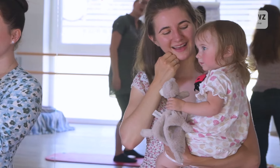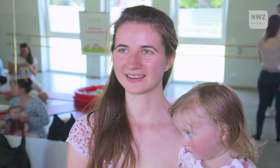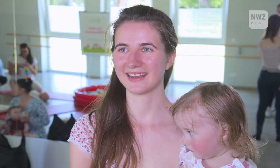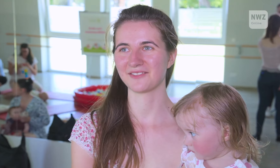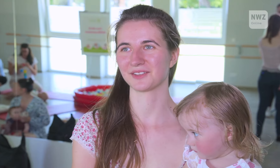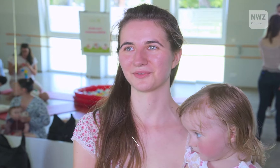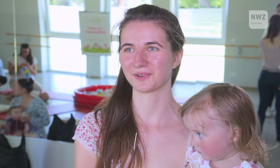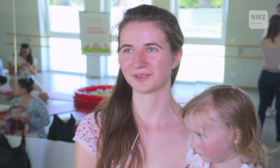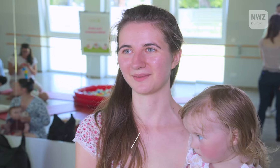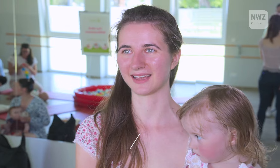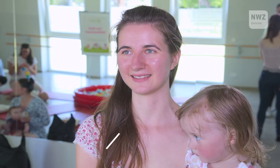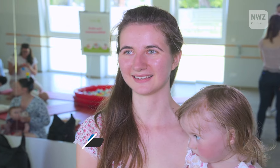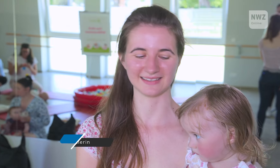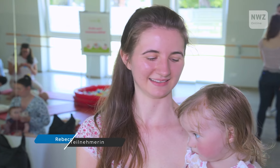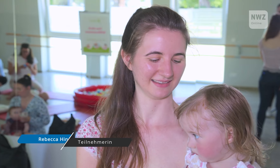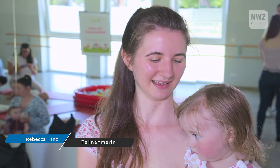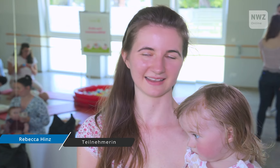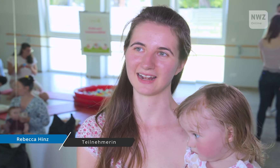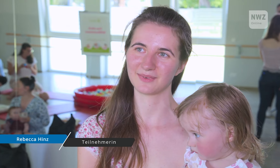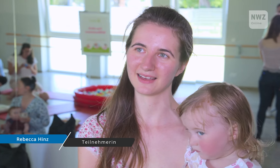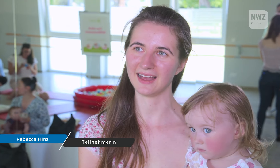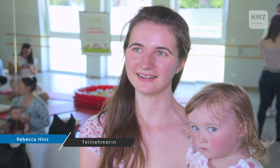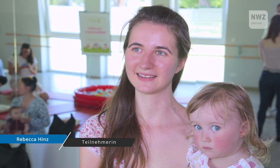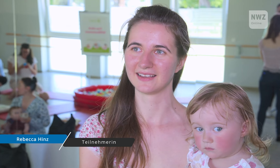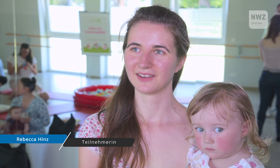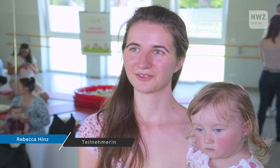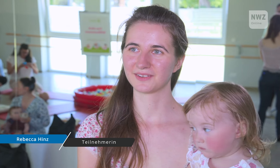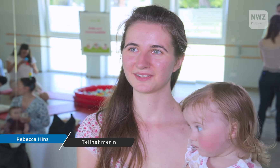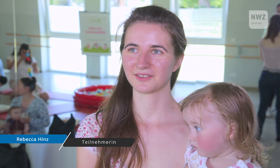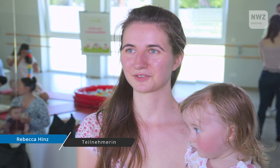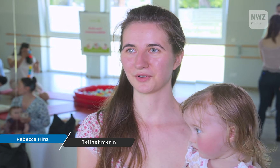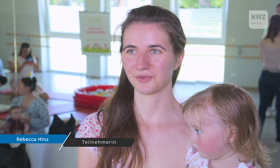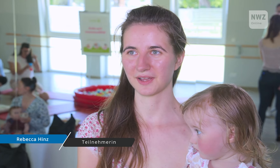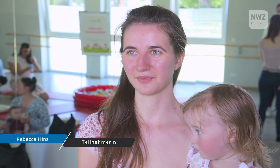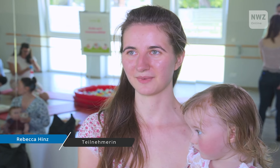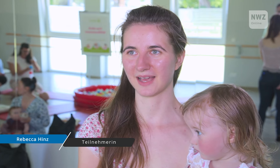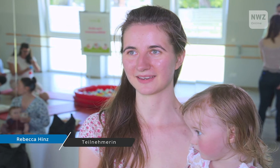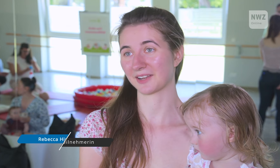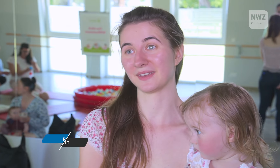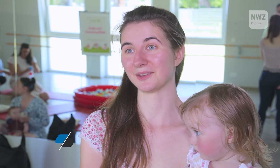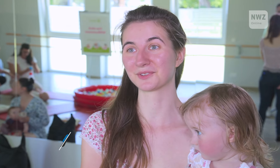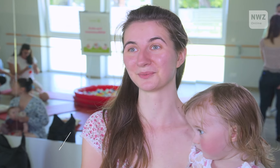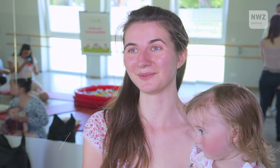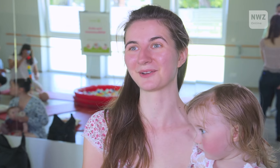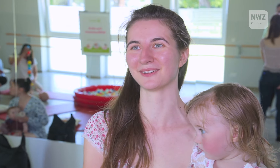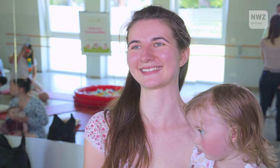Meine Kleine war sofort total begeistert. Die ist jetzt 1,5 Jahre alt und war sofort Feuer und Flamme. Da habe ich gedacht, okay, ich muss zum Babykurs